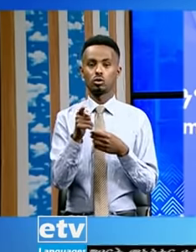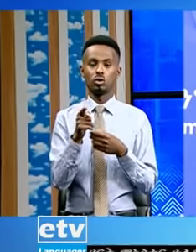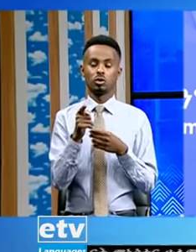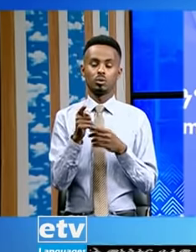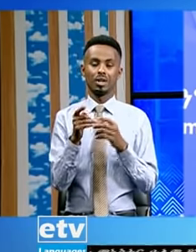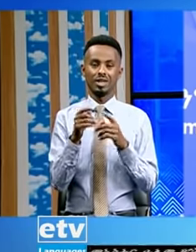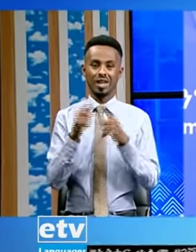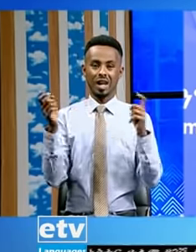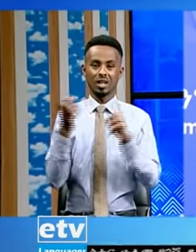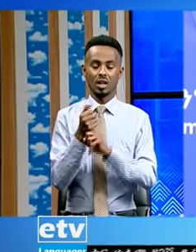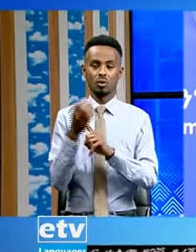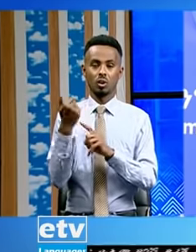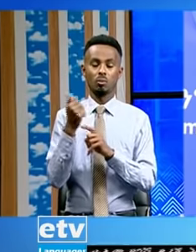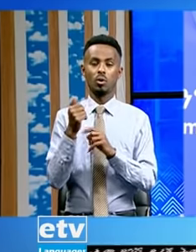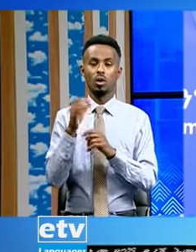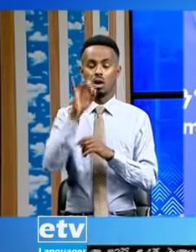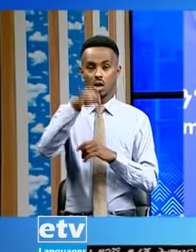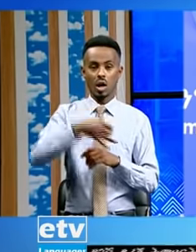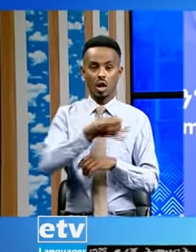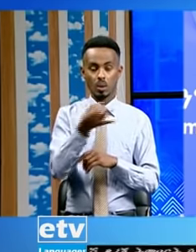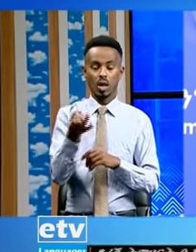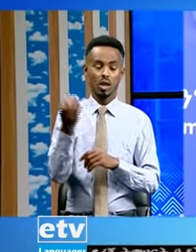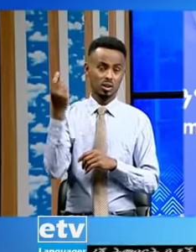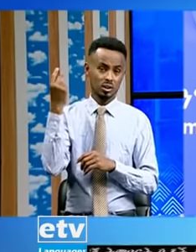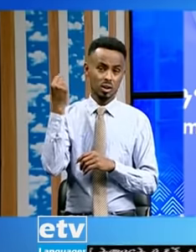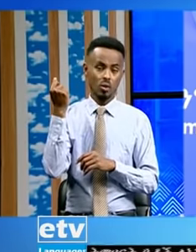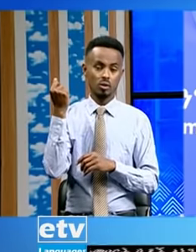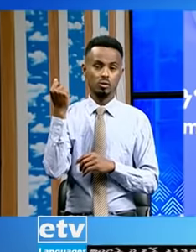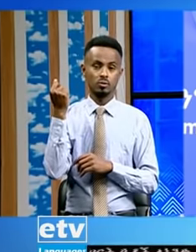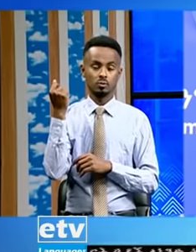ታይዞ የነበረው ላሊበላ የመሳሰሉ ጥንታዊ